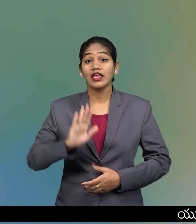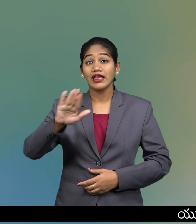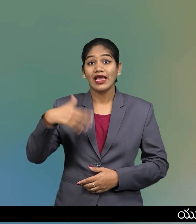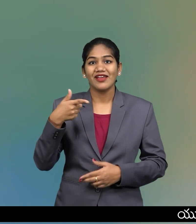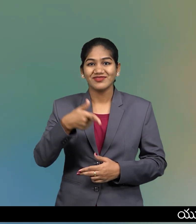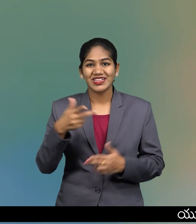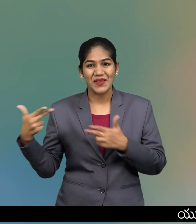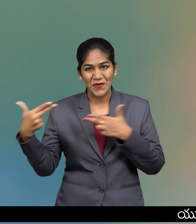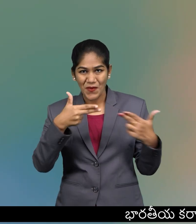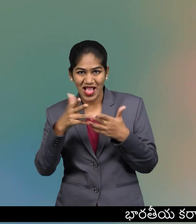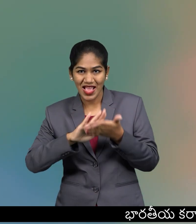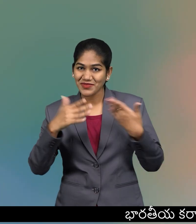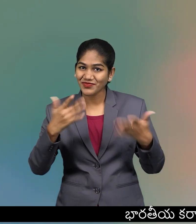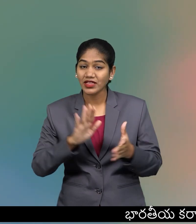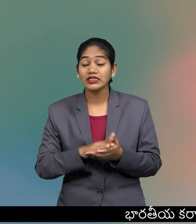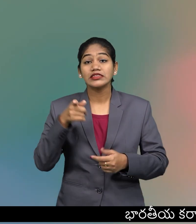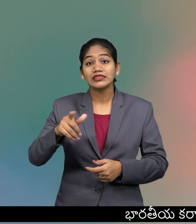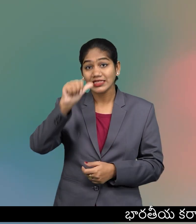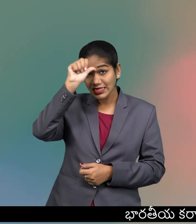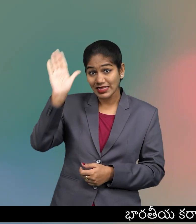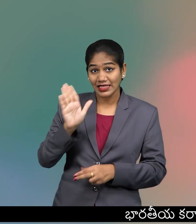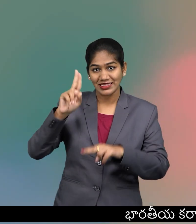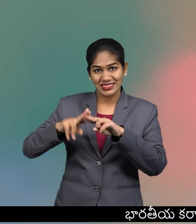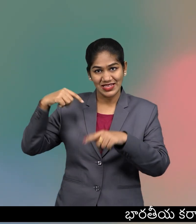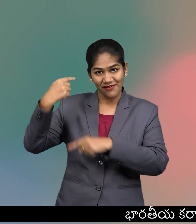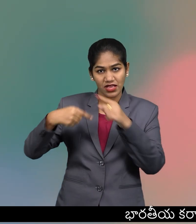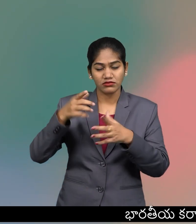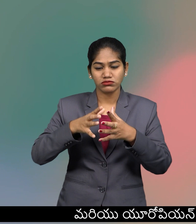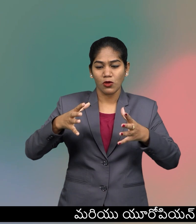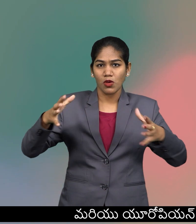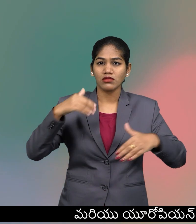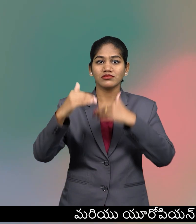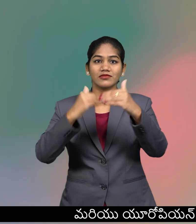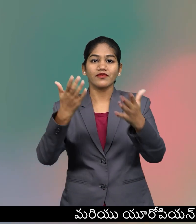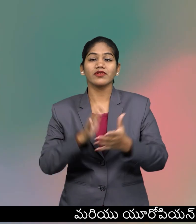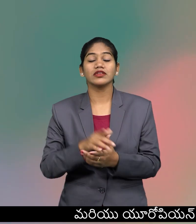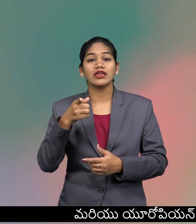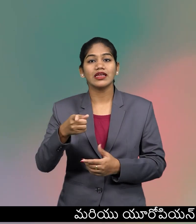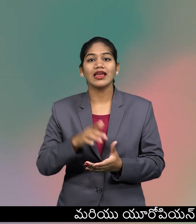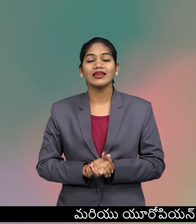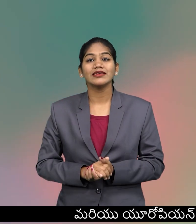యుద్ధం తర్వాత భారతీయ కర్మాగారాలు విస్తరించాయి మరియు యురేపియన్ యంత్రాలు కొనుగోలు